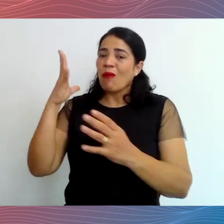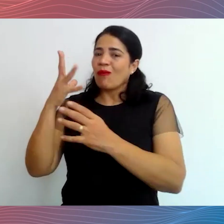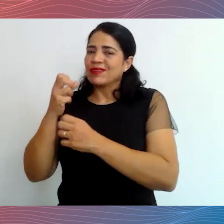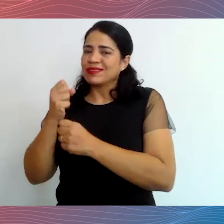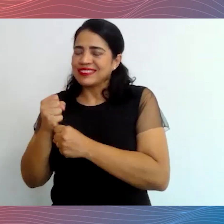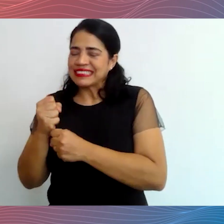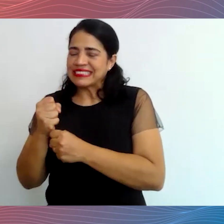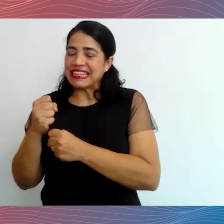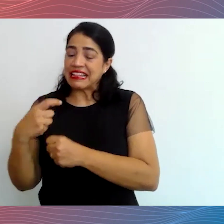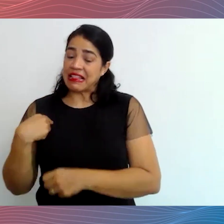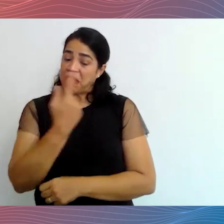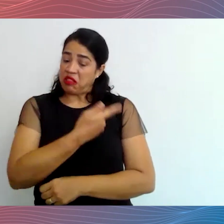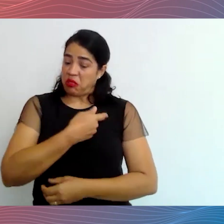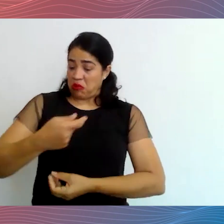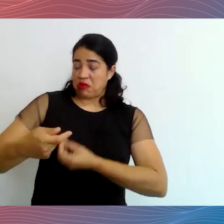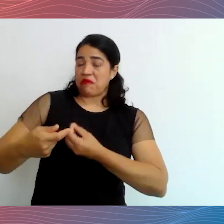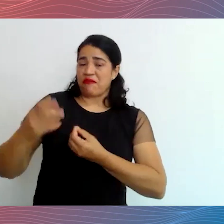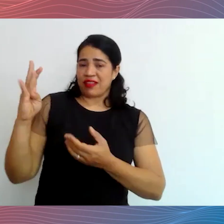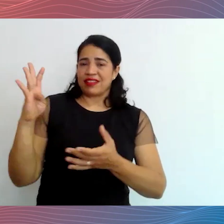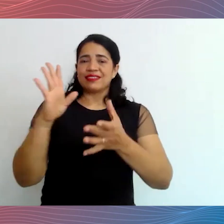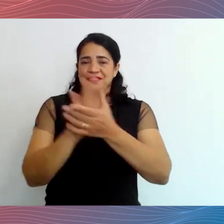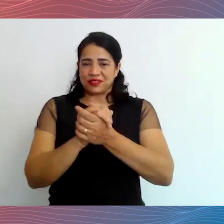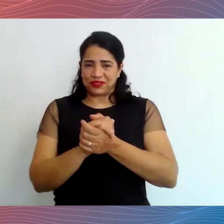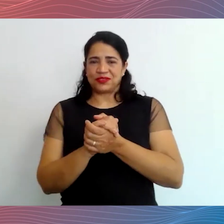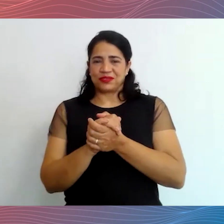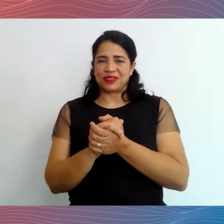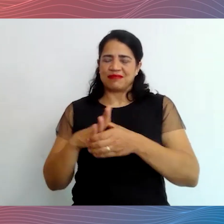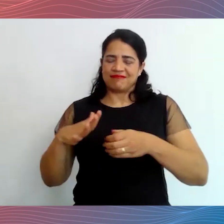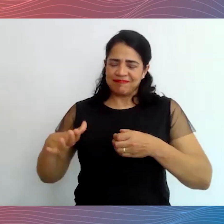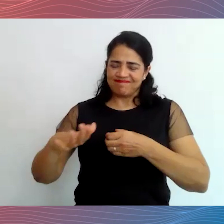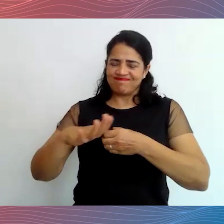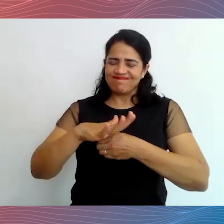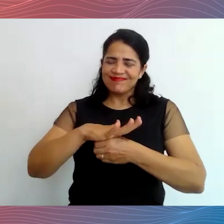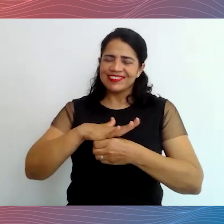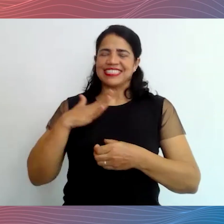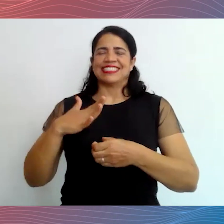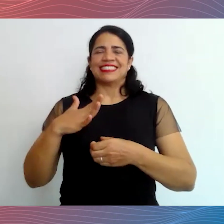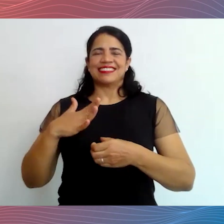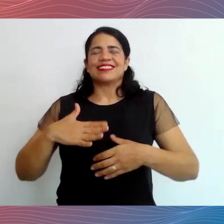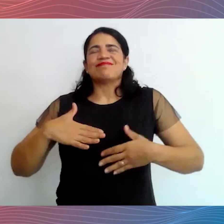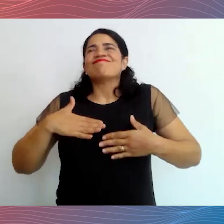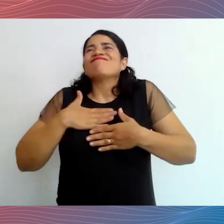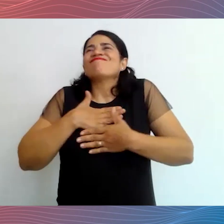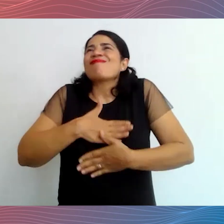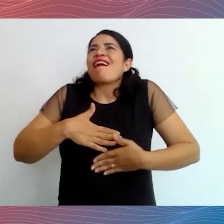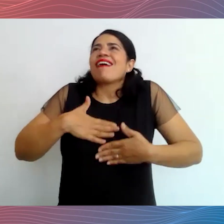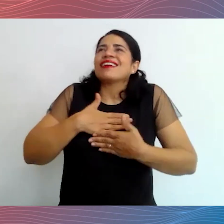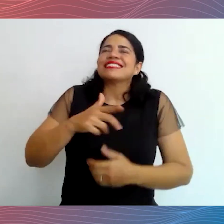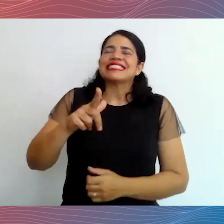para desentendimentos, para dificuldades. Vocês entendem? Todas as nossas dificuldades, irmão,